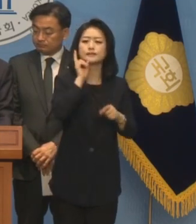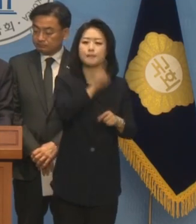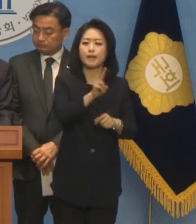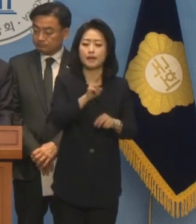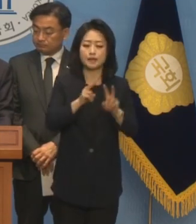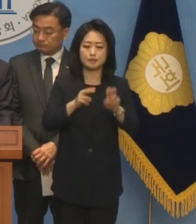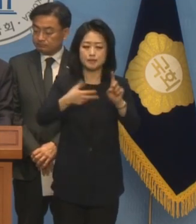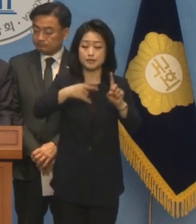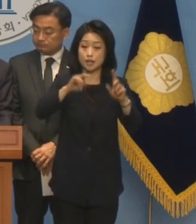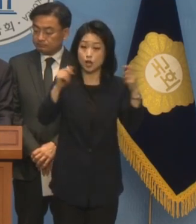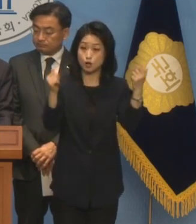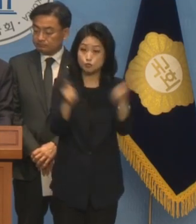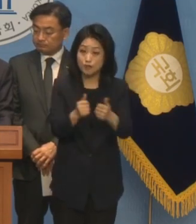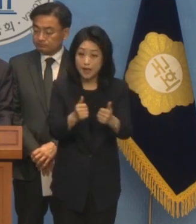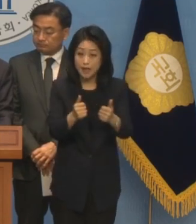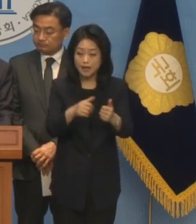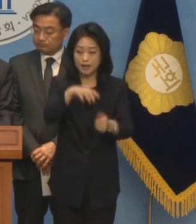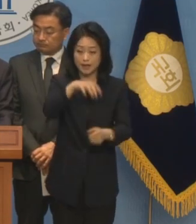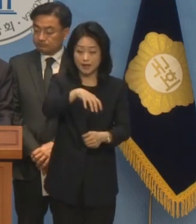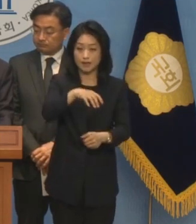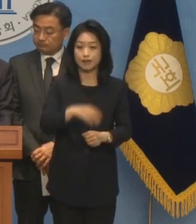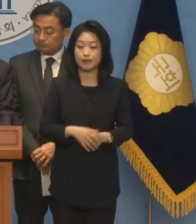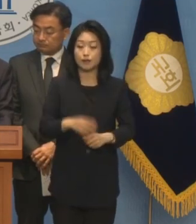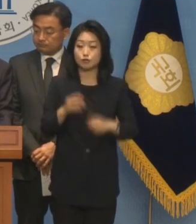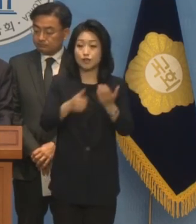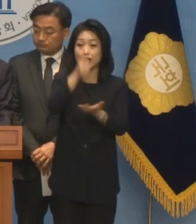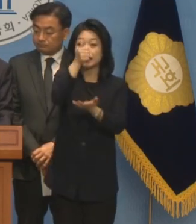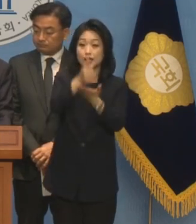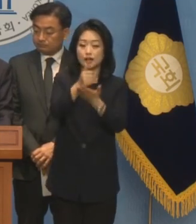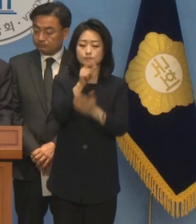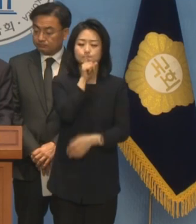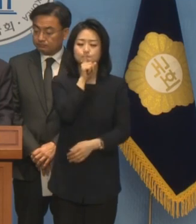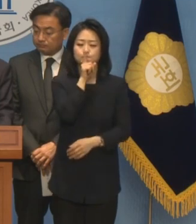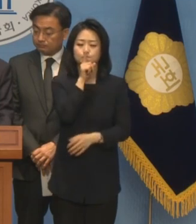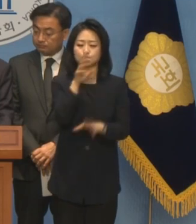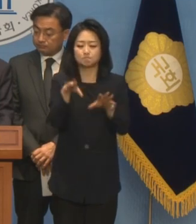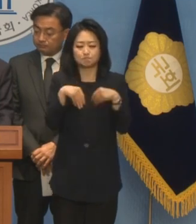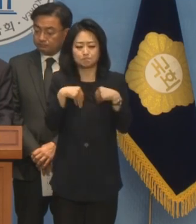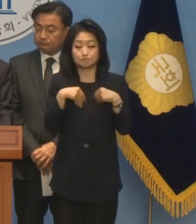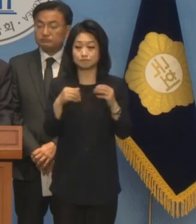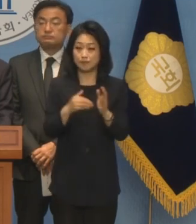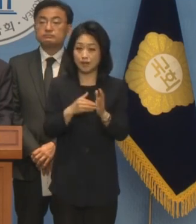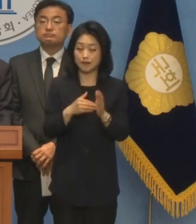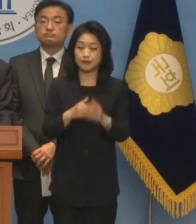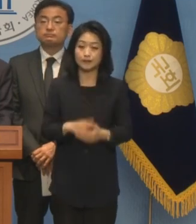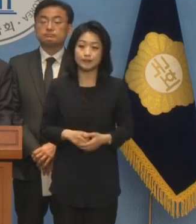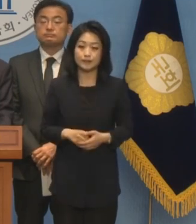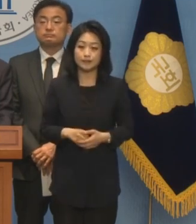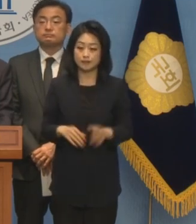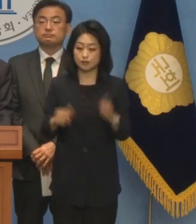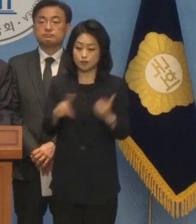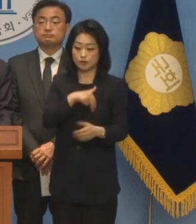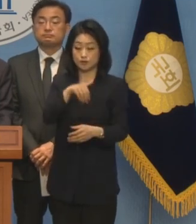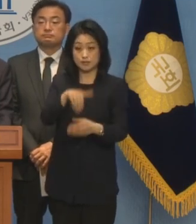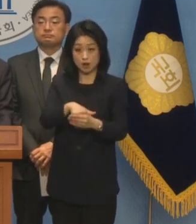국회 상인 국회의장은 침묵했습니다 총